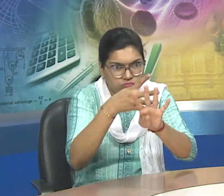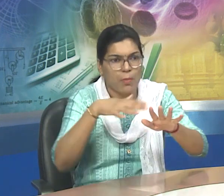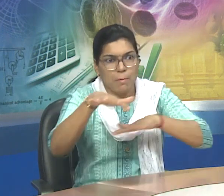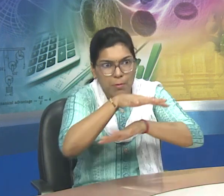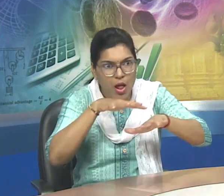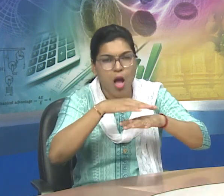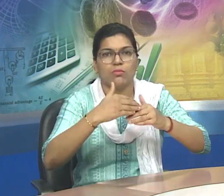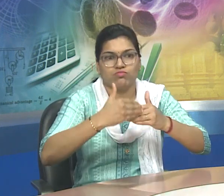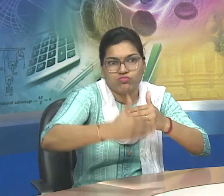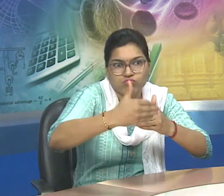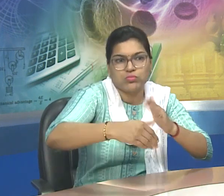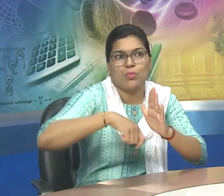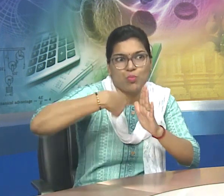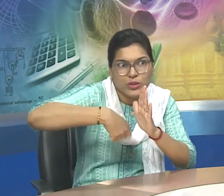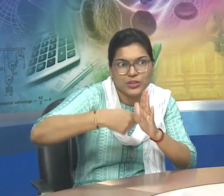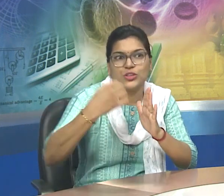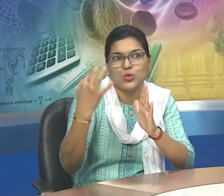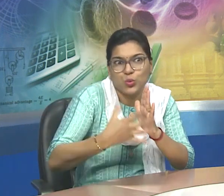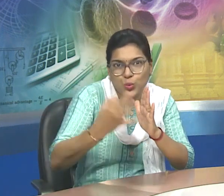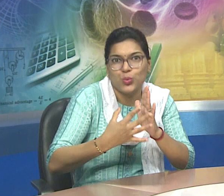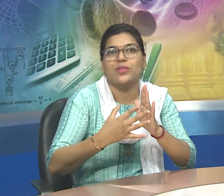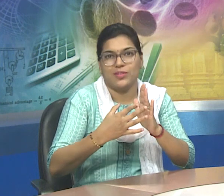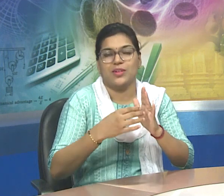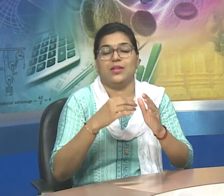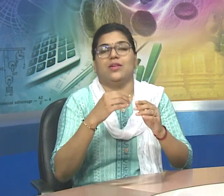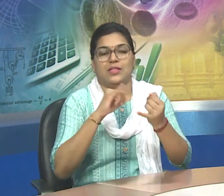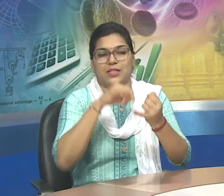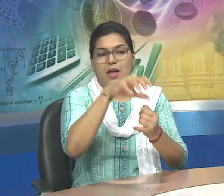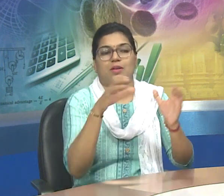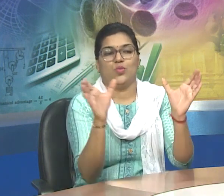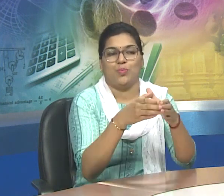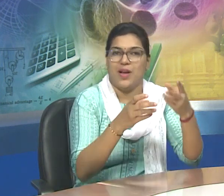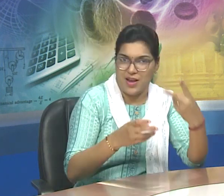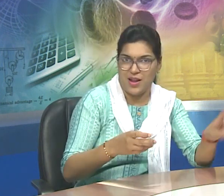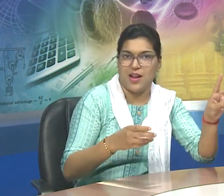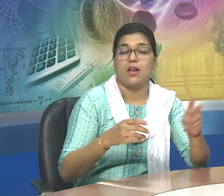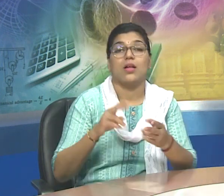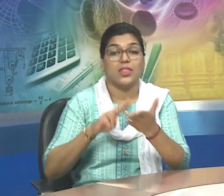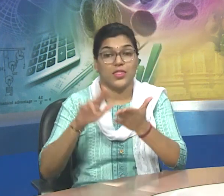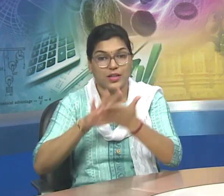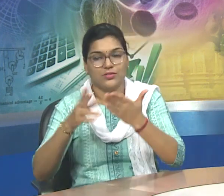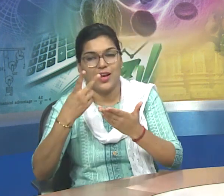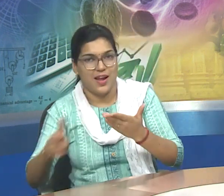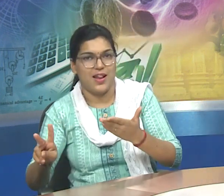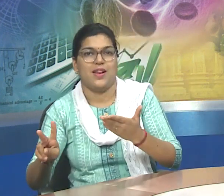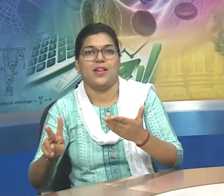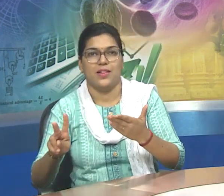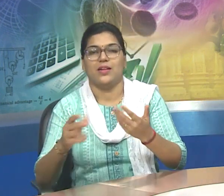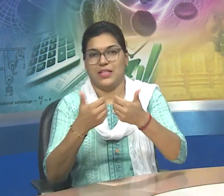एक राजनीतिक संस्था के तौर पर भी इसको मान सकते हैं। तो राज्य और